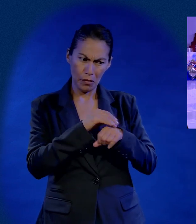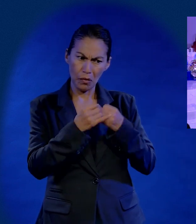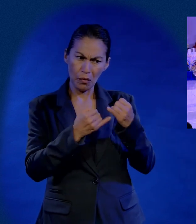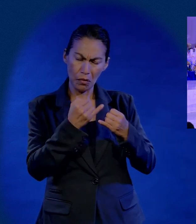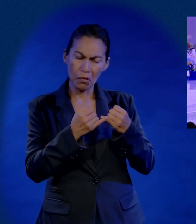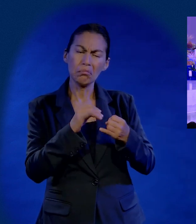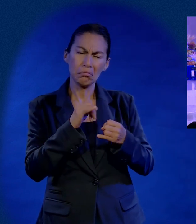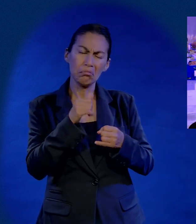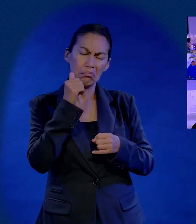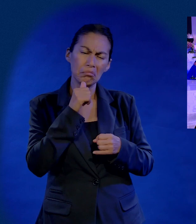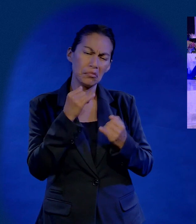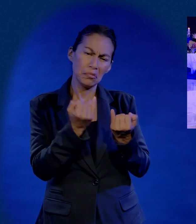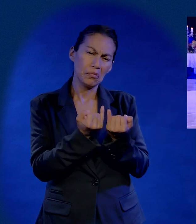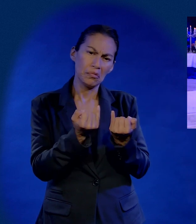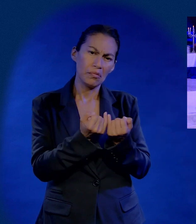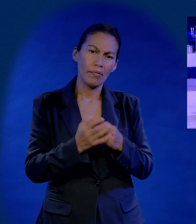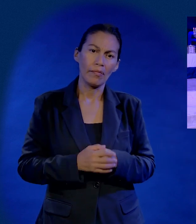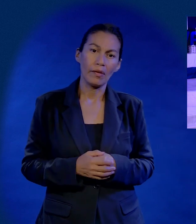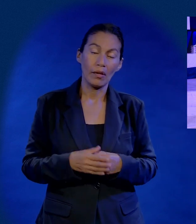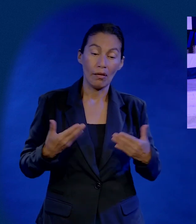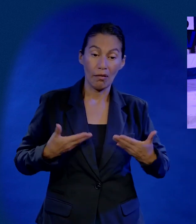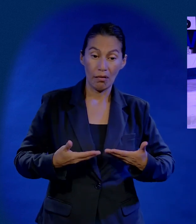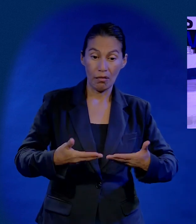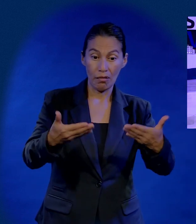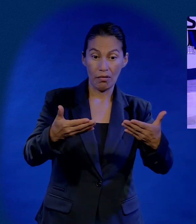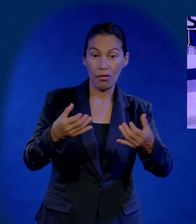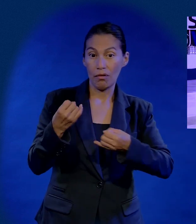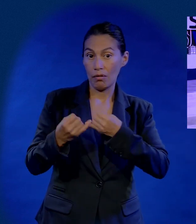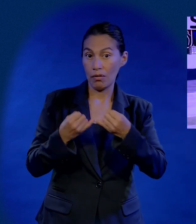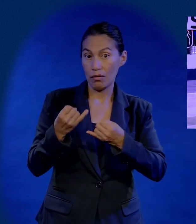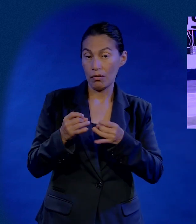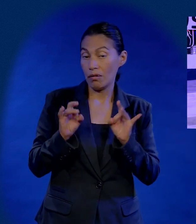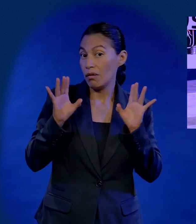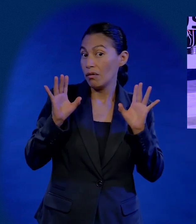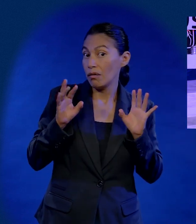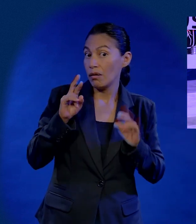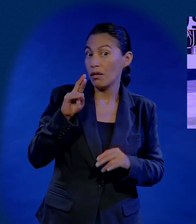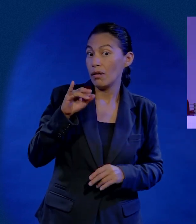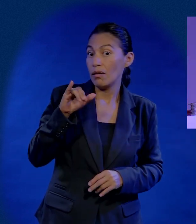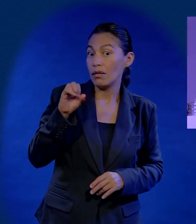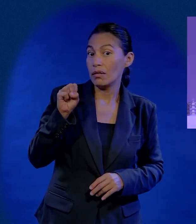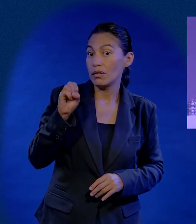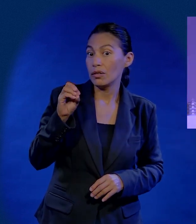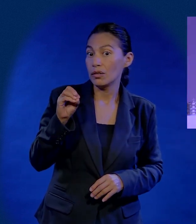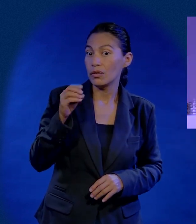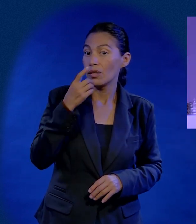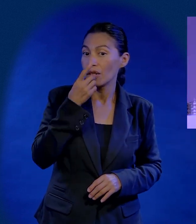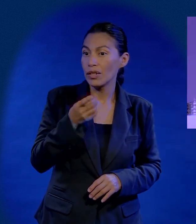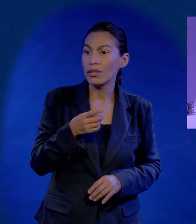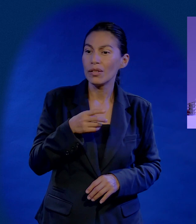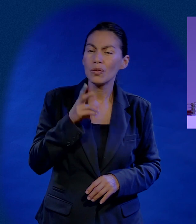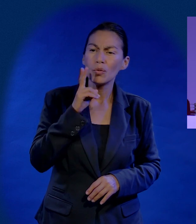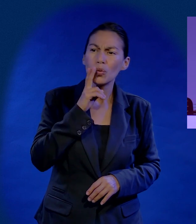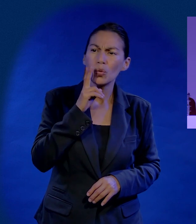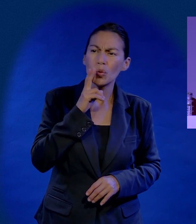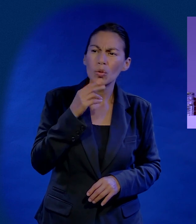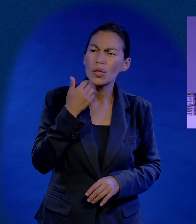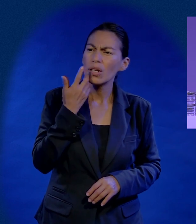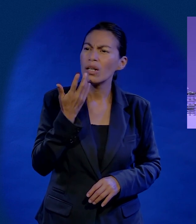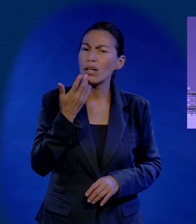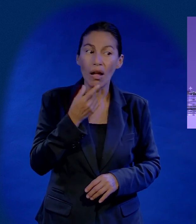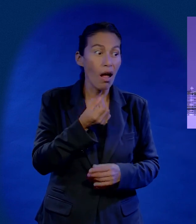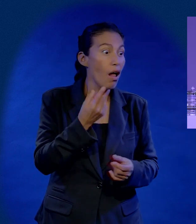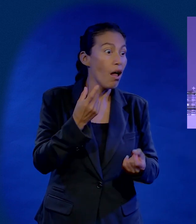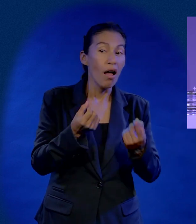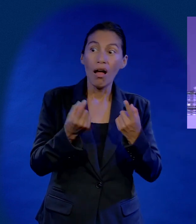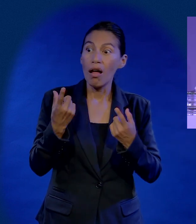ir a jugar como siempre. Estábamos jugando en la calle. Y de repente el Rizo dice, ¿saben qué? Se me antoja